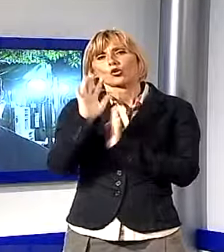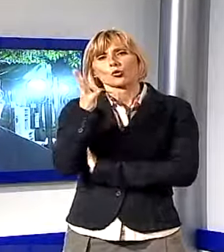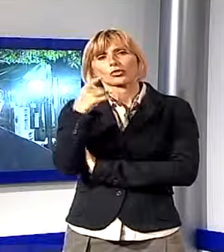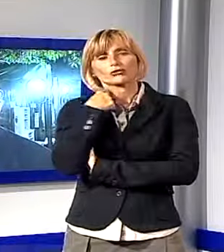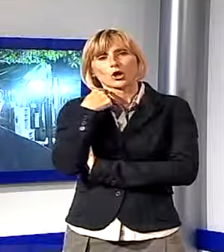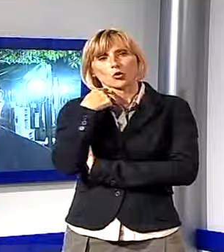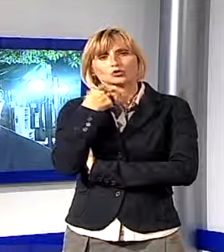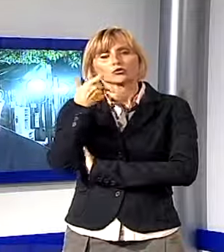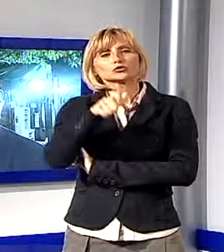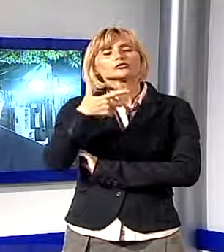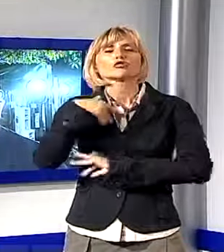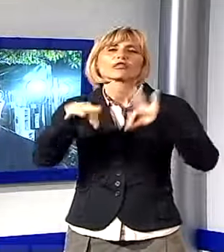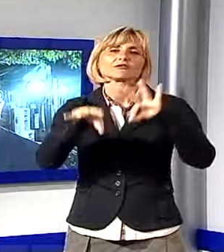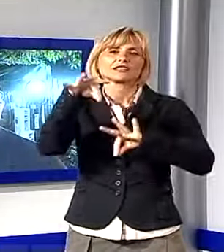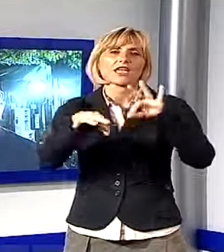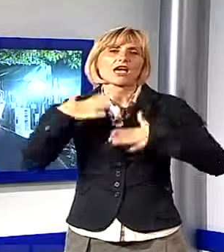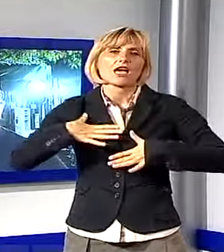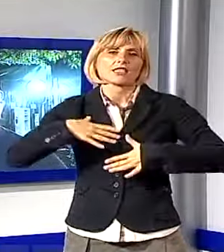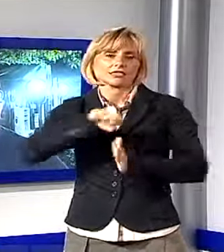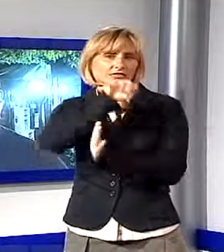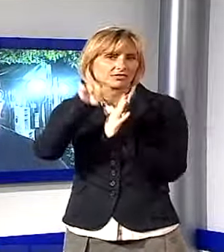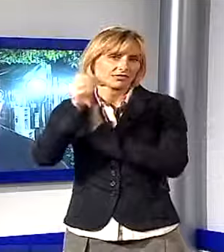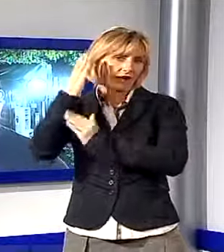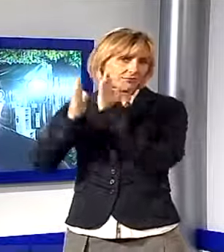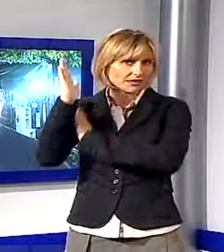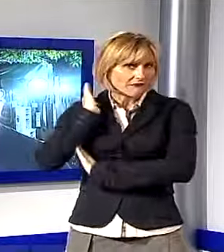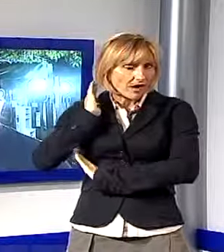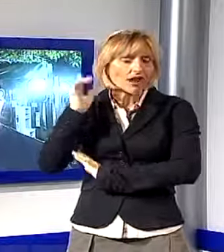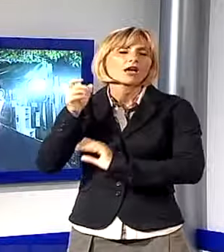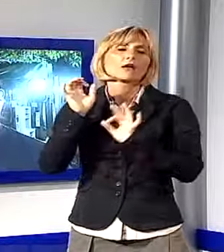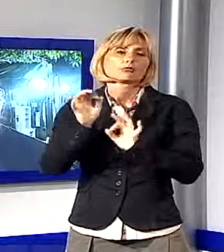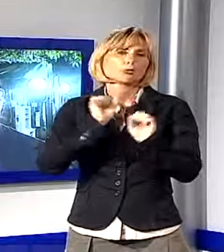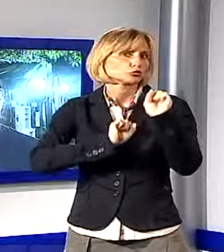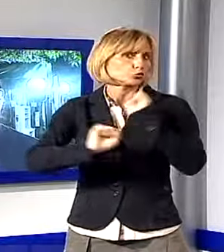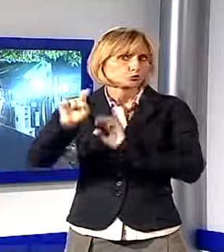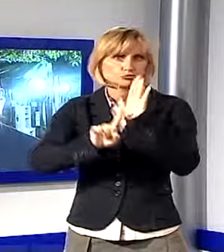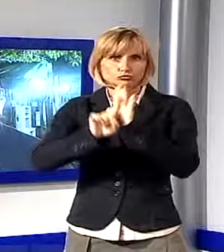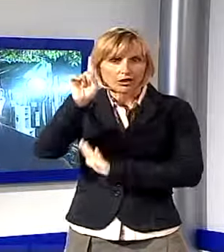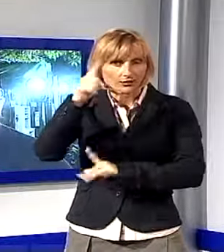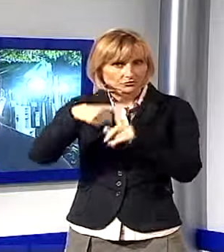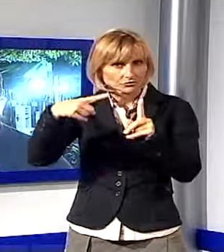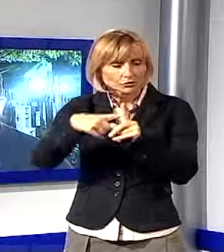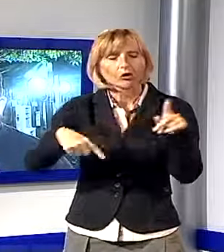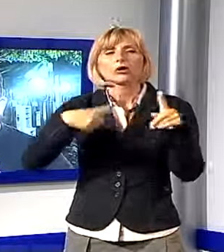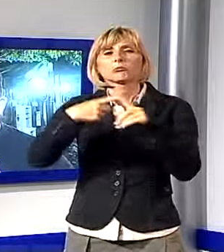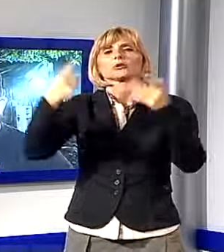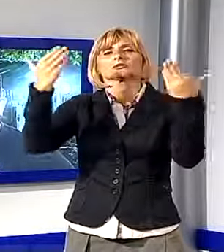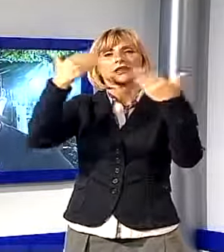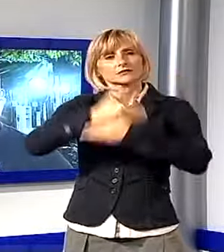sfilata medievale che ha riscosso un ottimo successo. Anche stasera devo ringraziare i ragazzi che hanno organizzato il